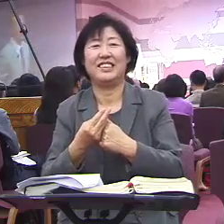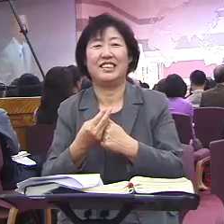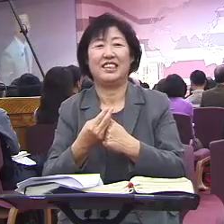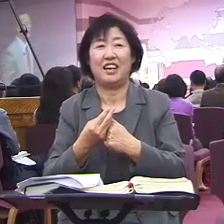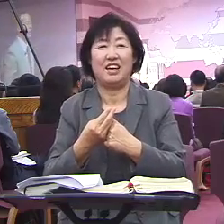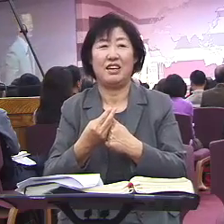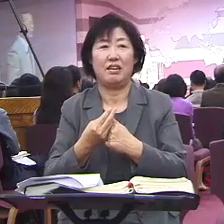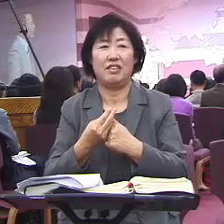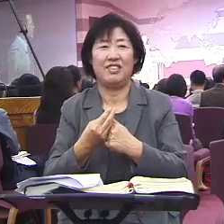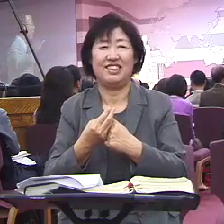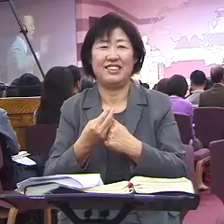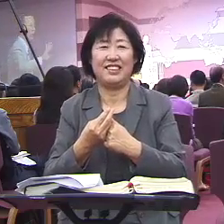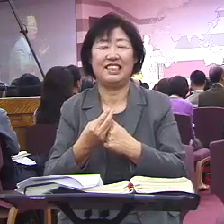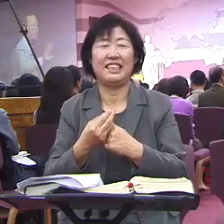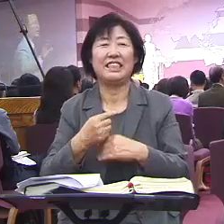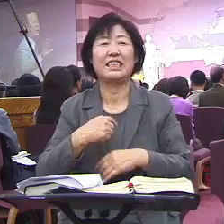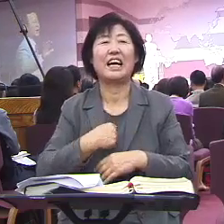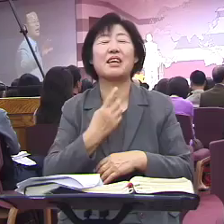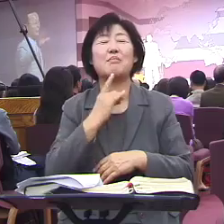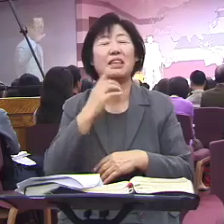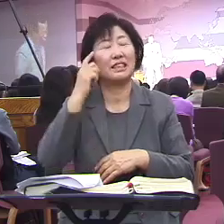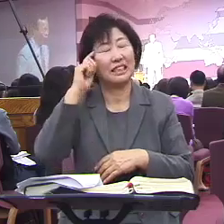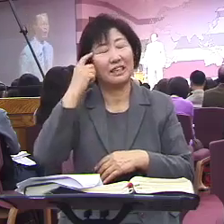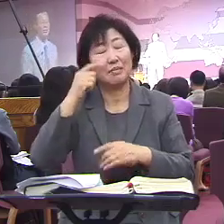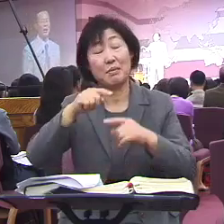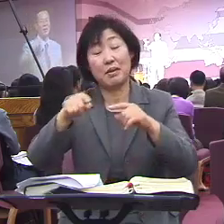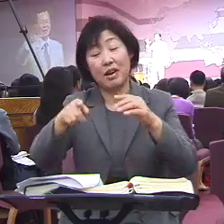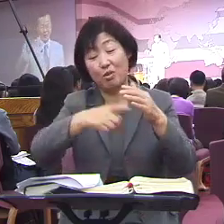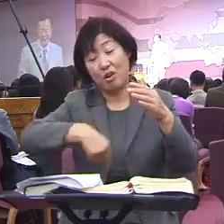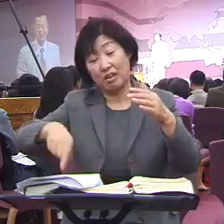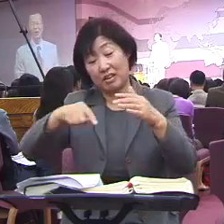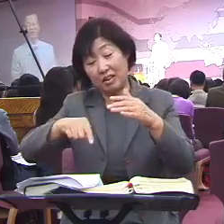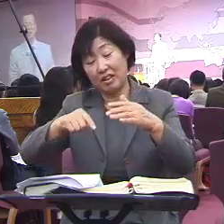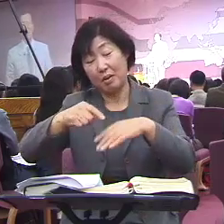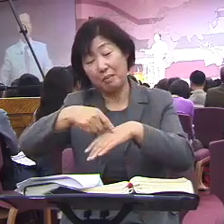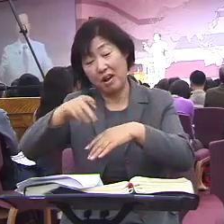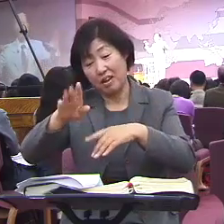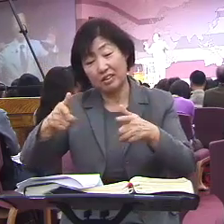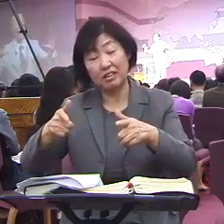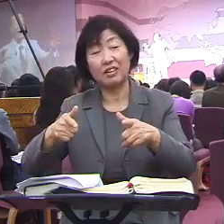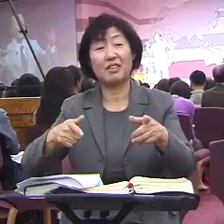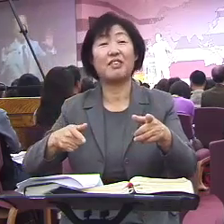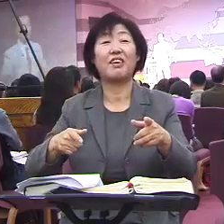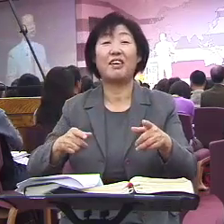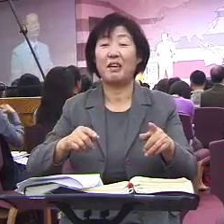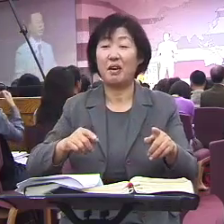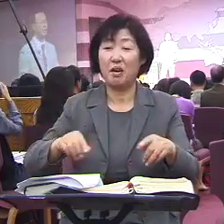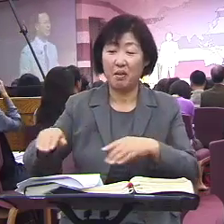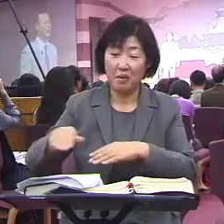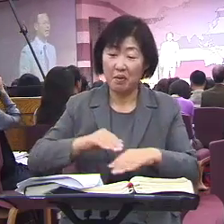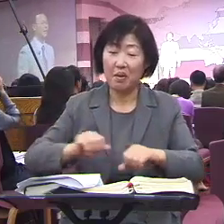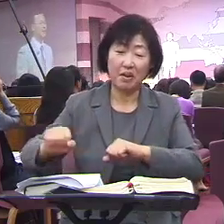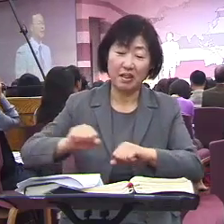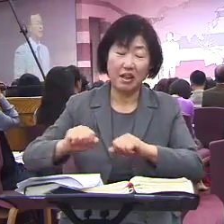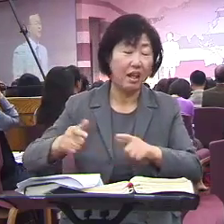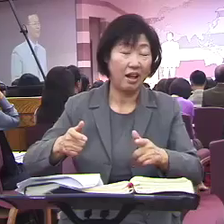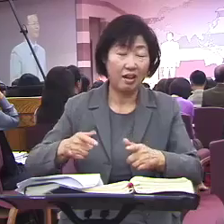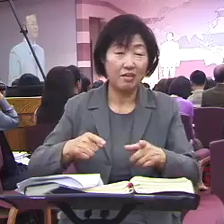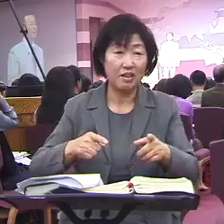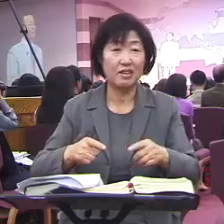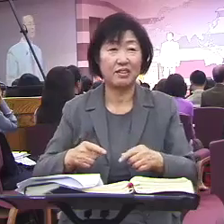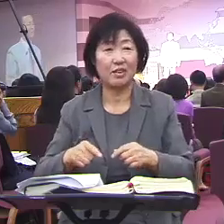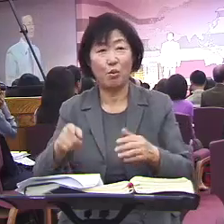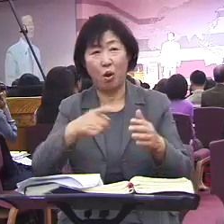때문에 결코 홀로 있기에 두려워서 힘들어서 원 안에 갇혀 있을 필요가